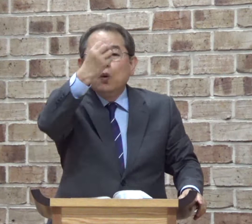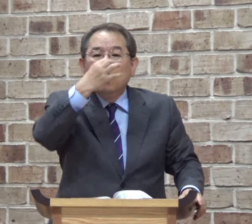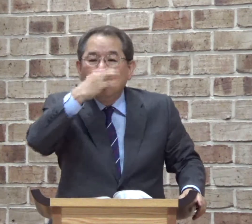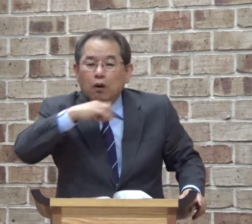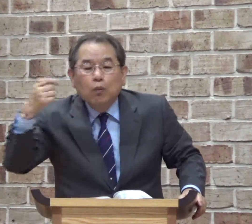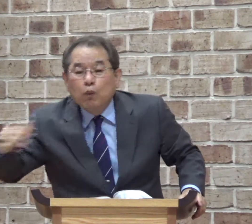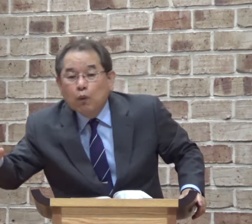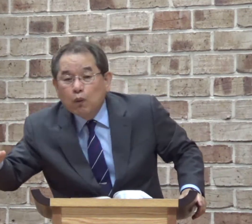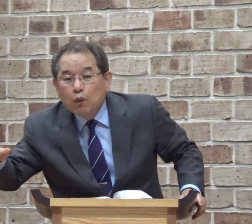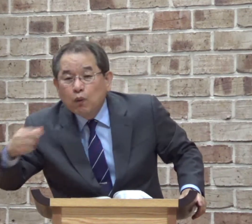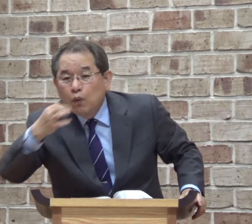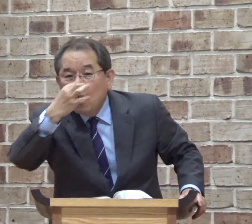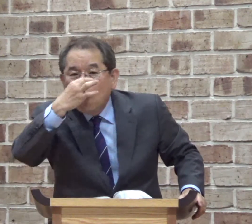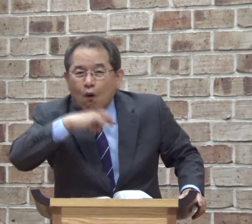쫓아오는 중에 그는 죽음을 맞이합니다.